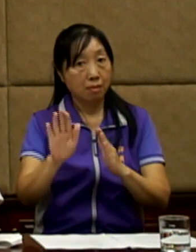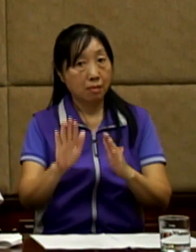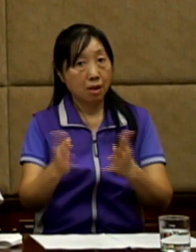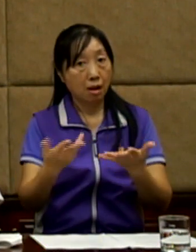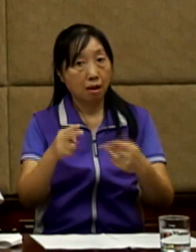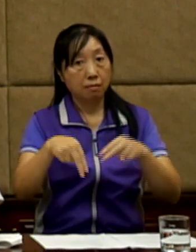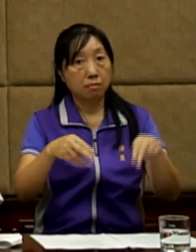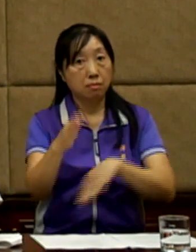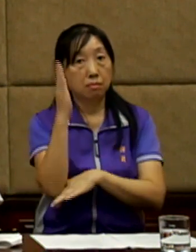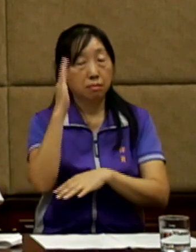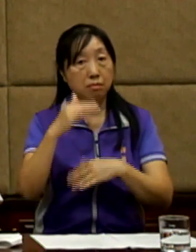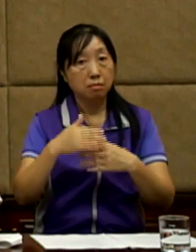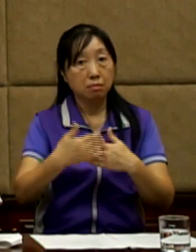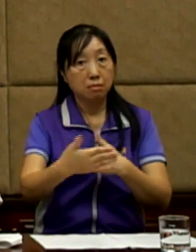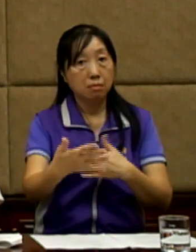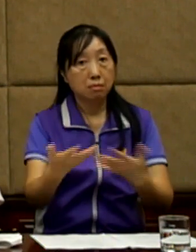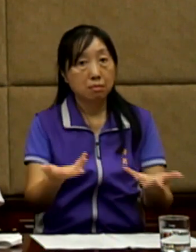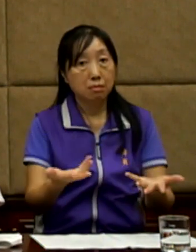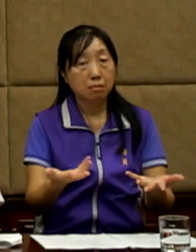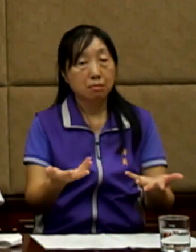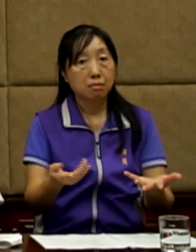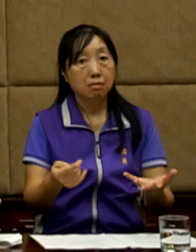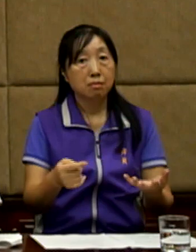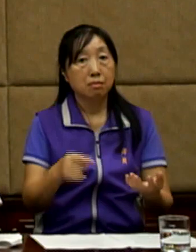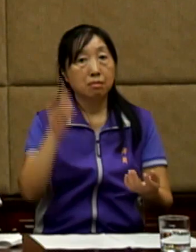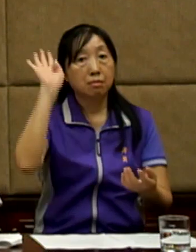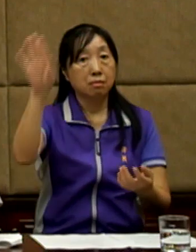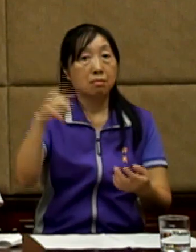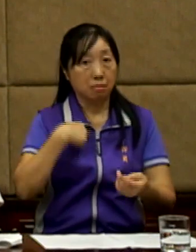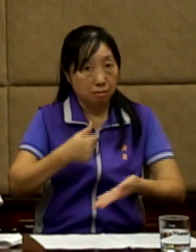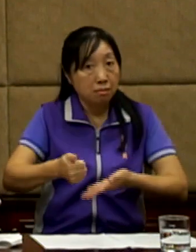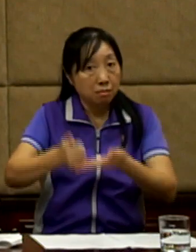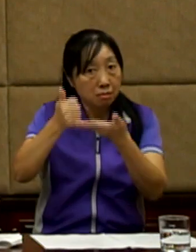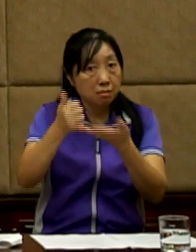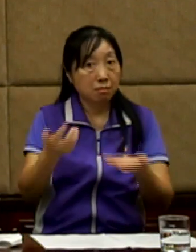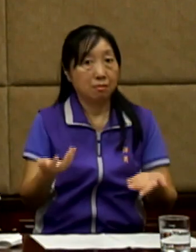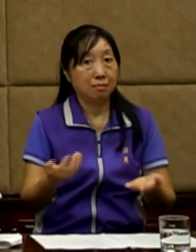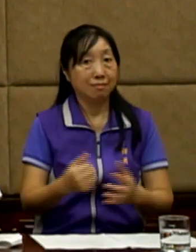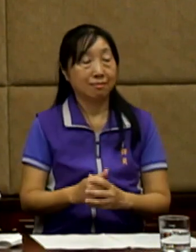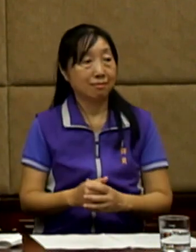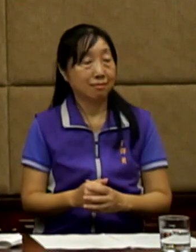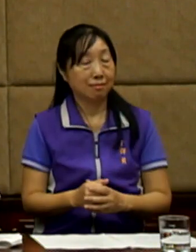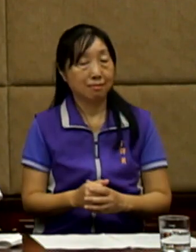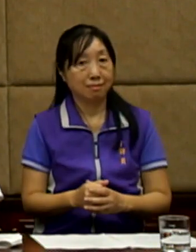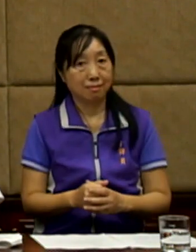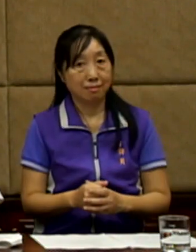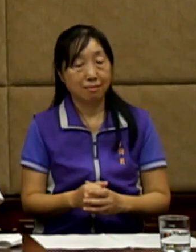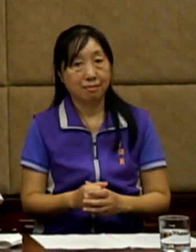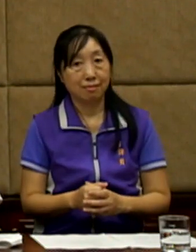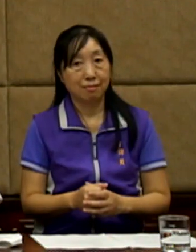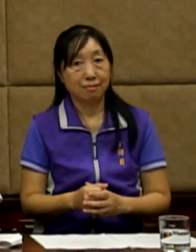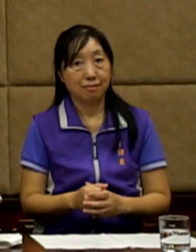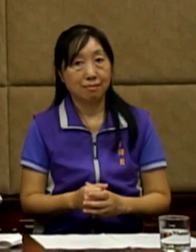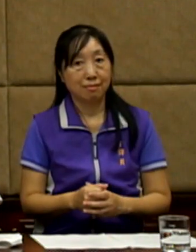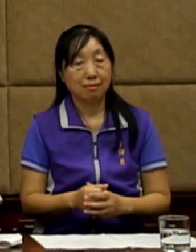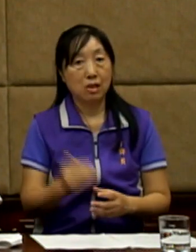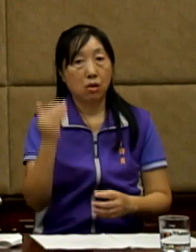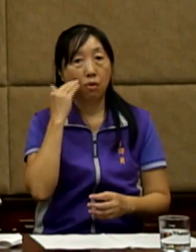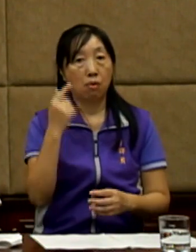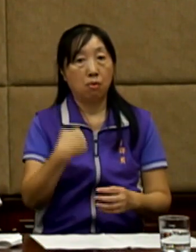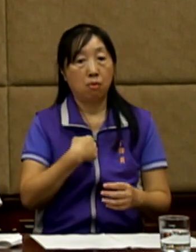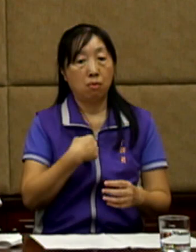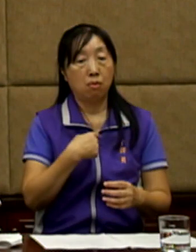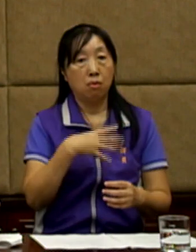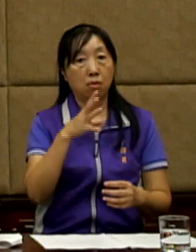会怎么走？ 党产会的事情，我们尊重。 他到时候就，如果我们要撤销废